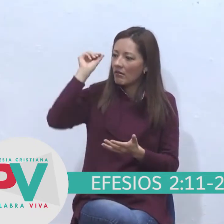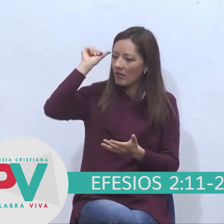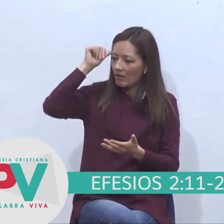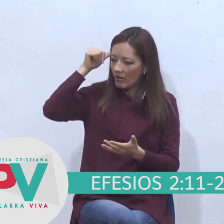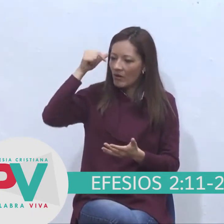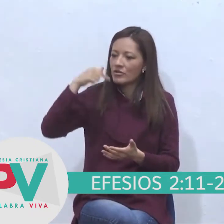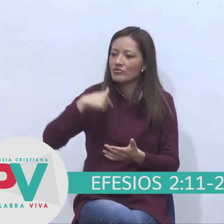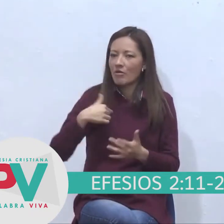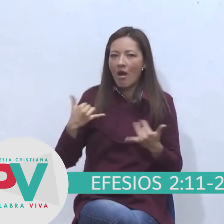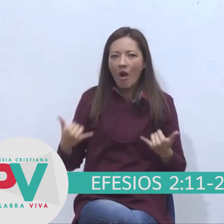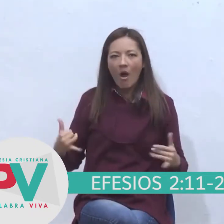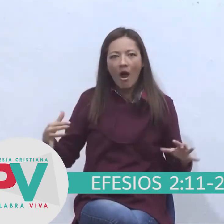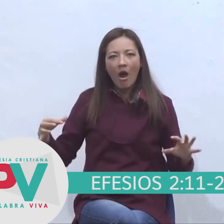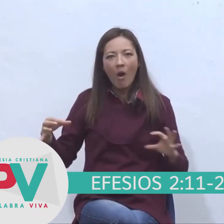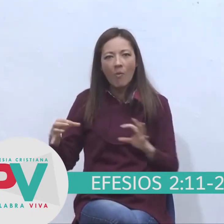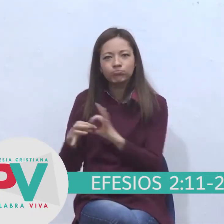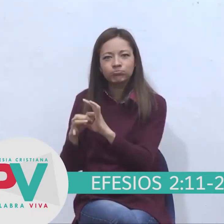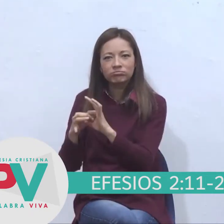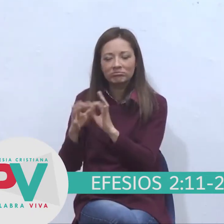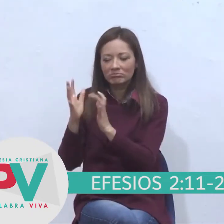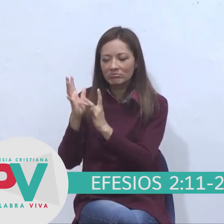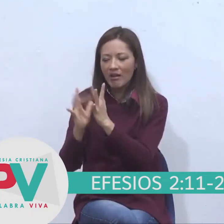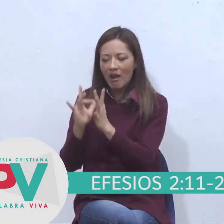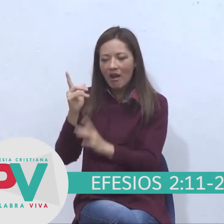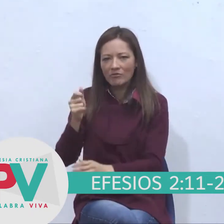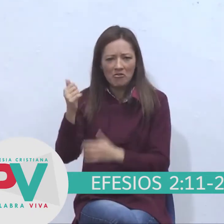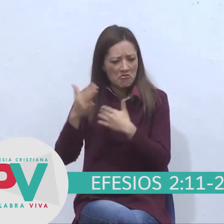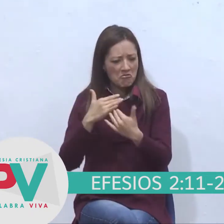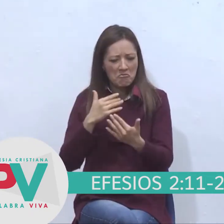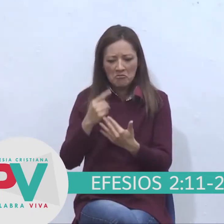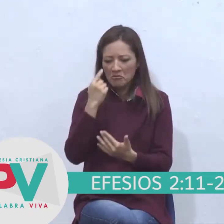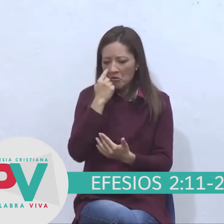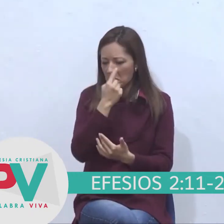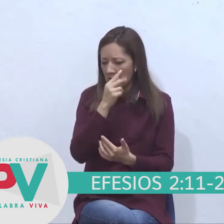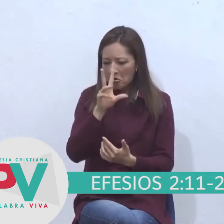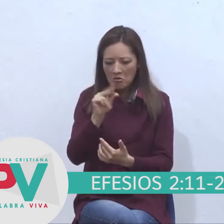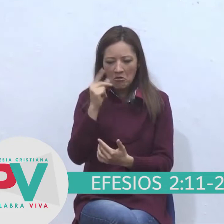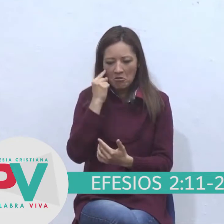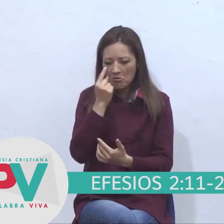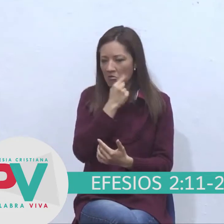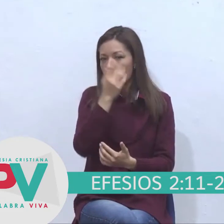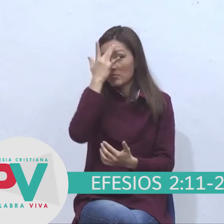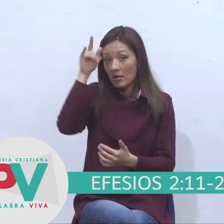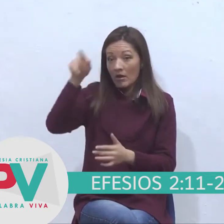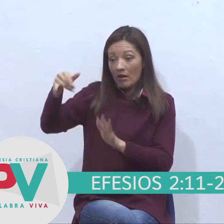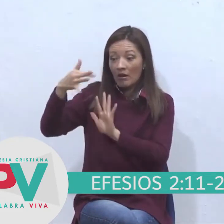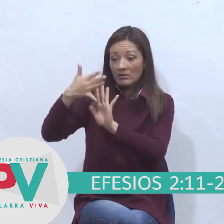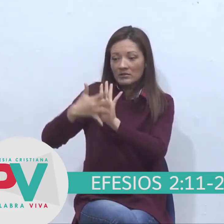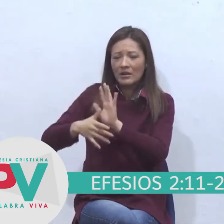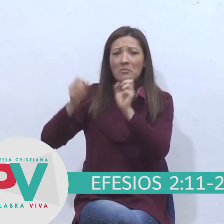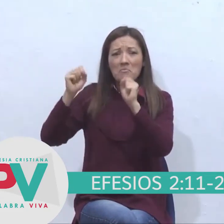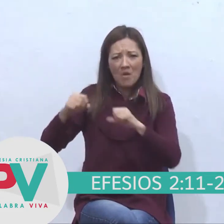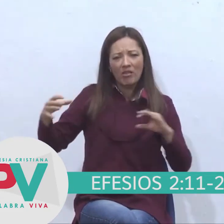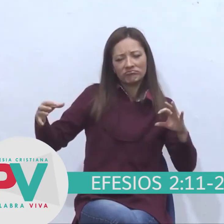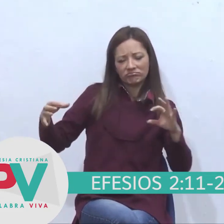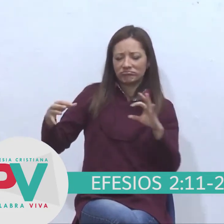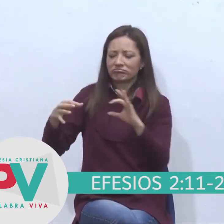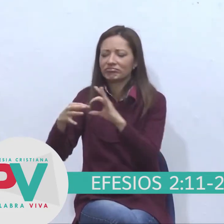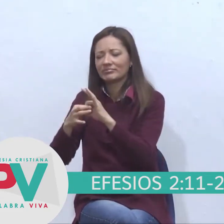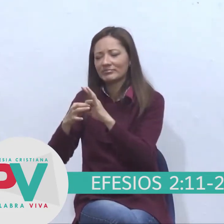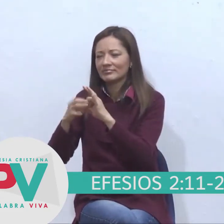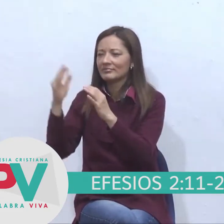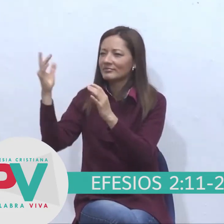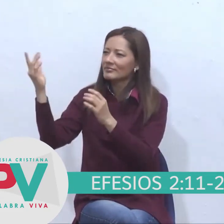es parte de Él, porque en su sangre usted se puede acercar al Padre, ay mire, hágalo con todo el